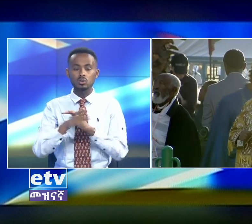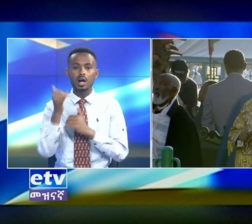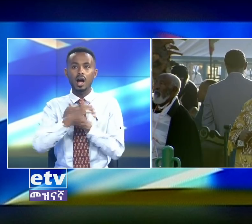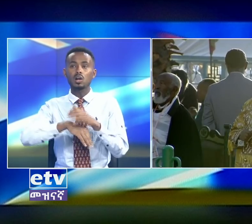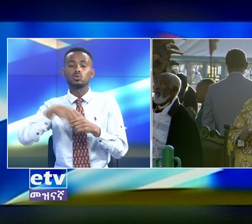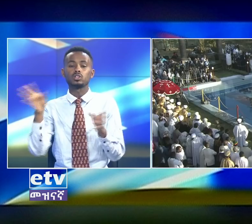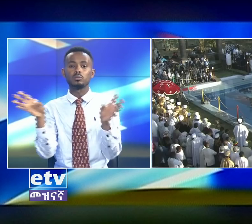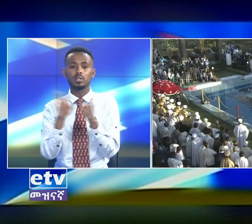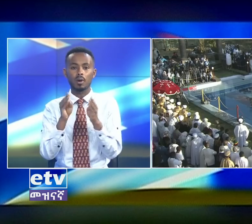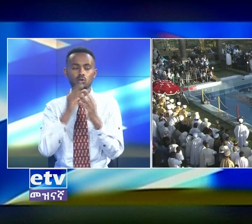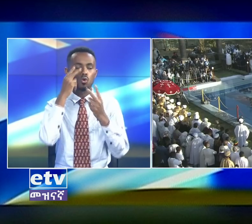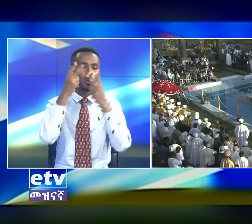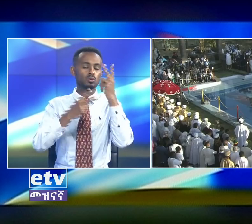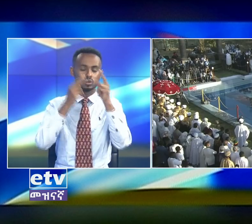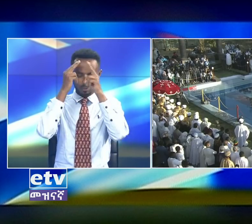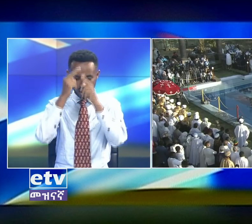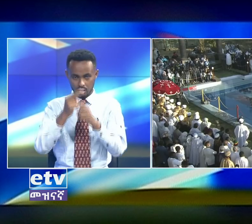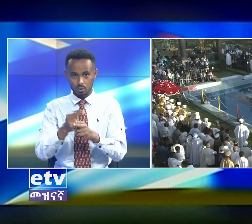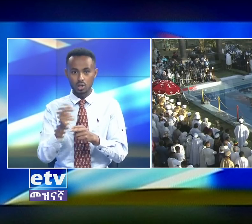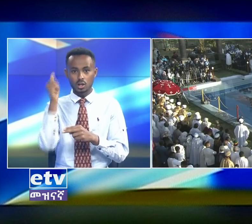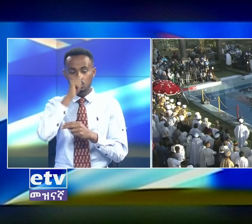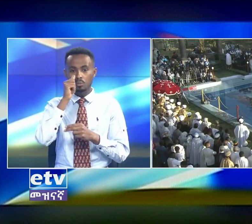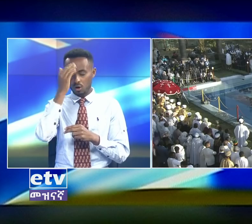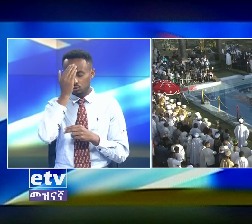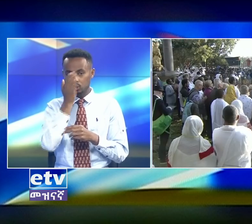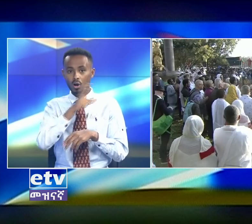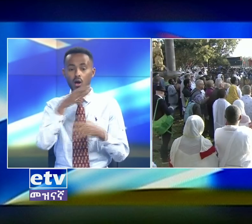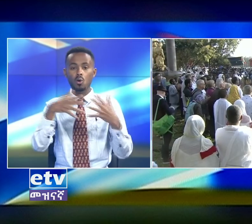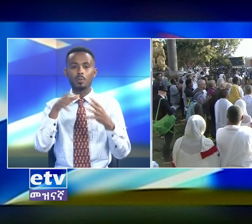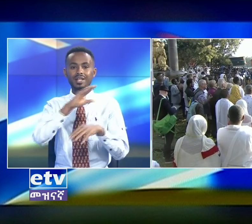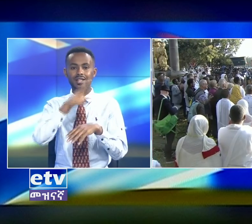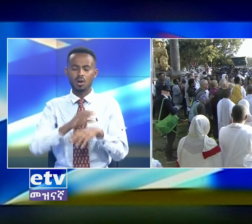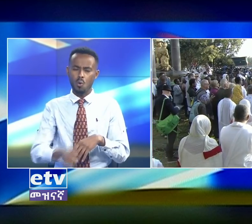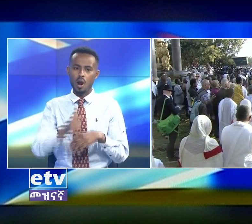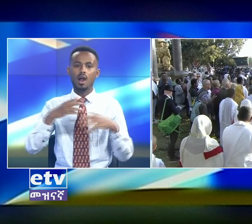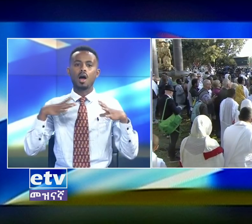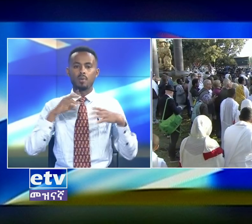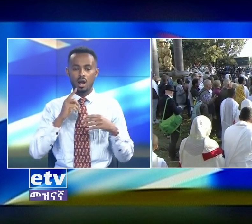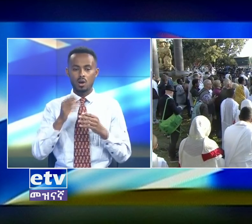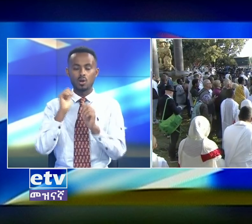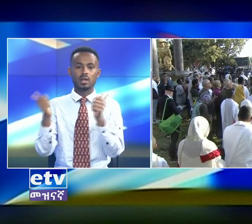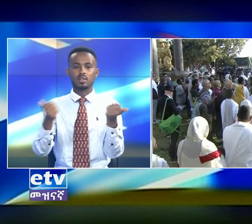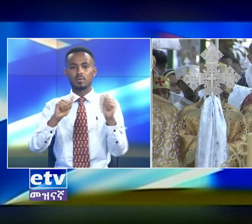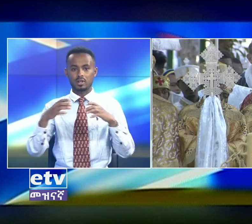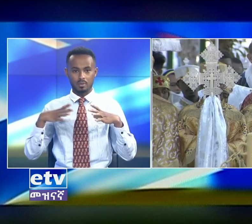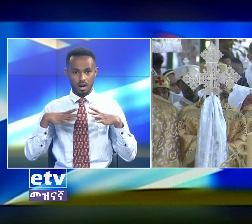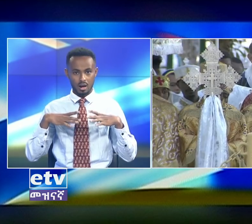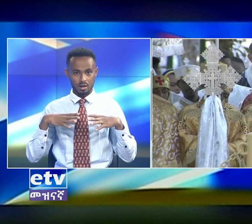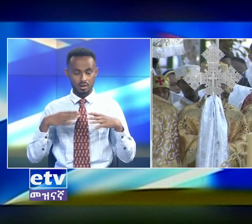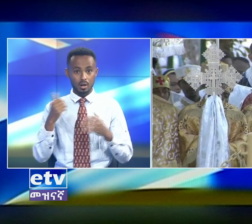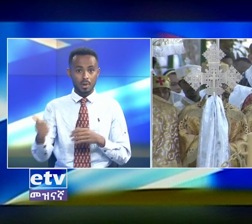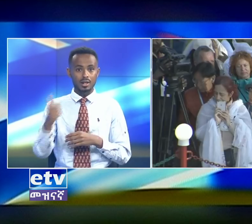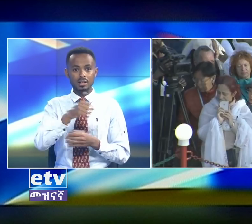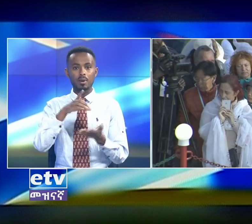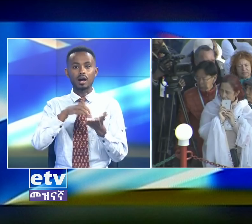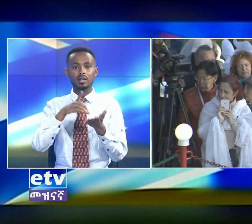ውጭ የሚሰባሰቡ ጎብኚዎች የሚያከብሩት የኢትዮጵያ ኦርቶዶክስ ተዋሕዶ ቤተክርስቲያን አብይ በዓል ነው የጥምቀት በዓል። በአዲስ